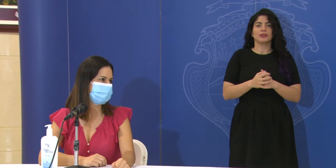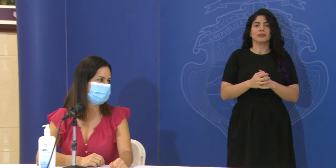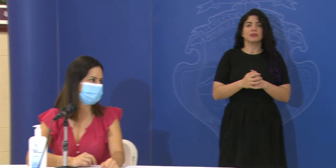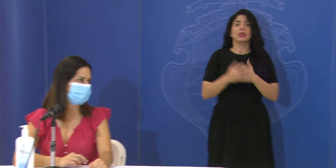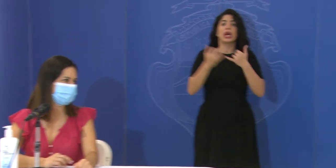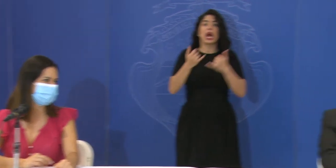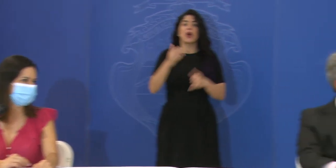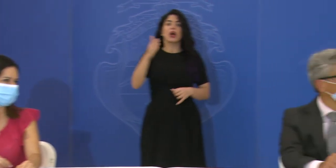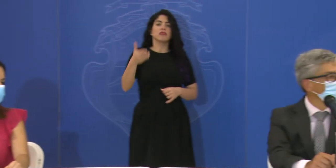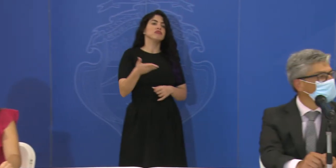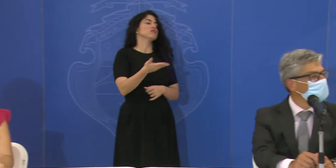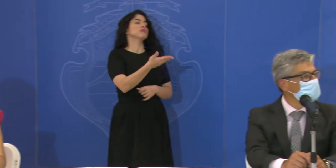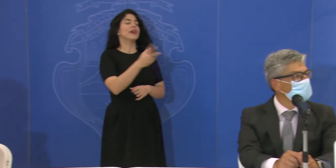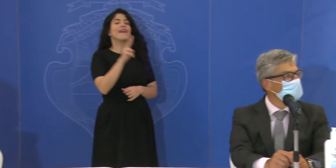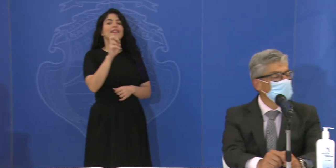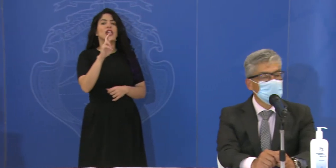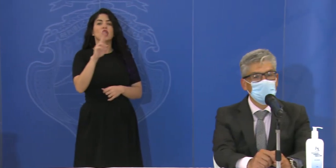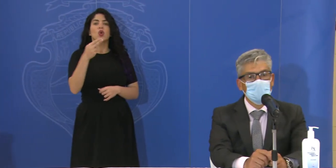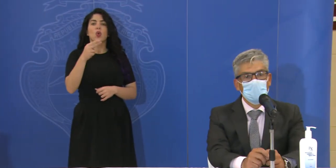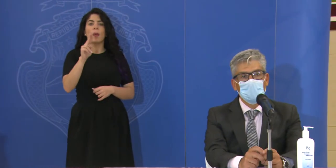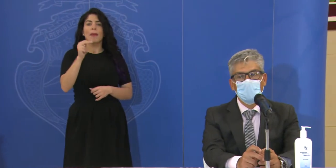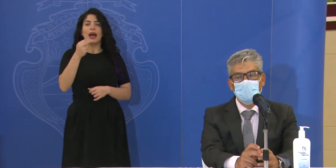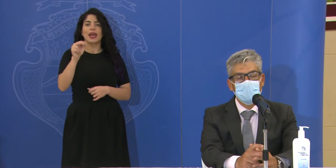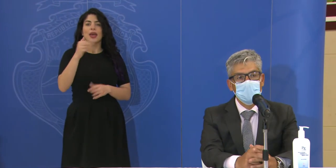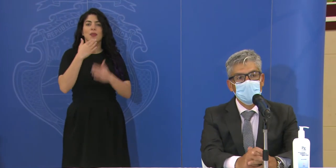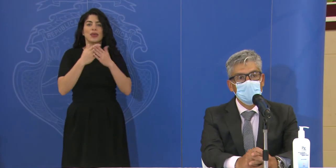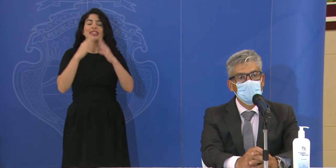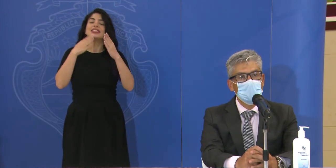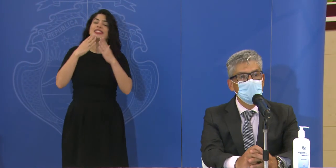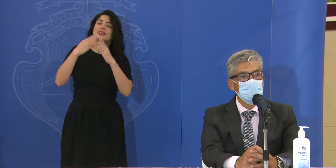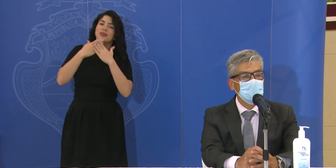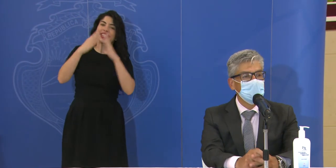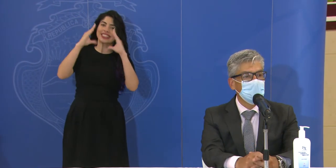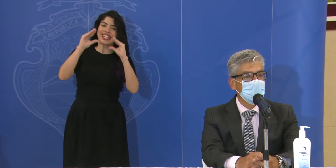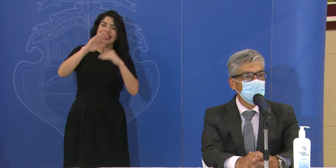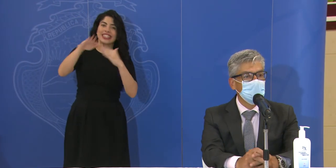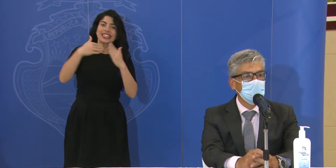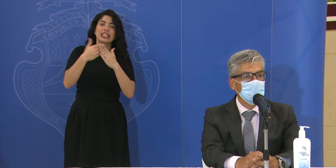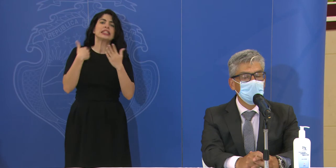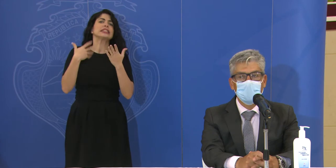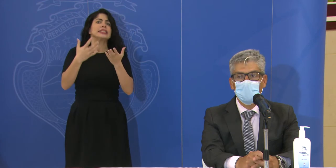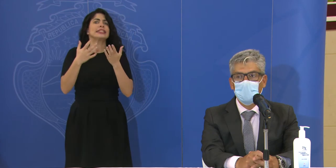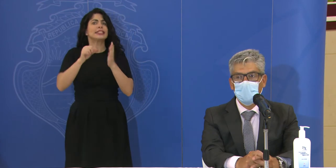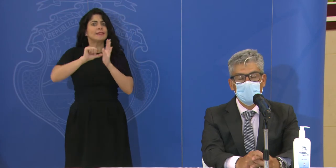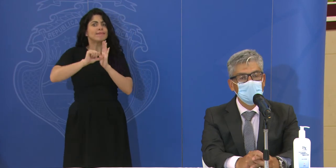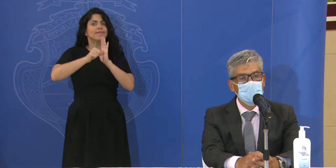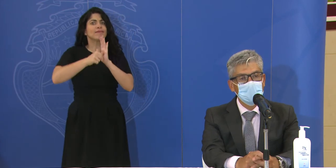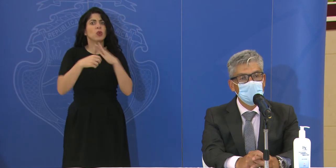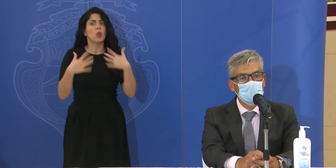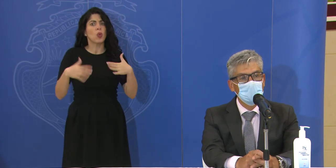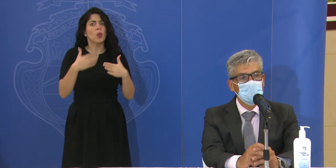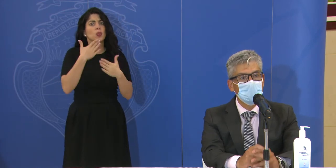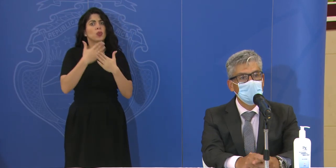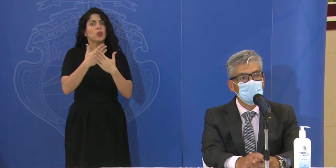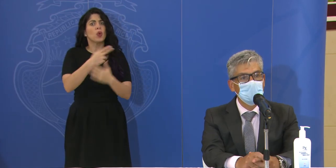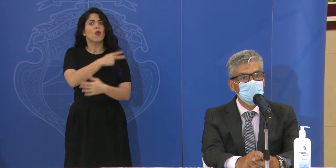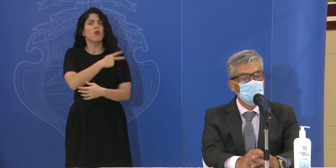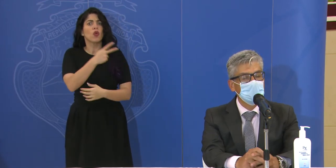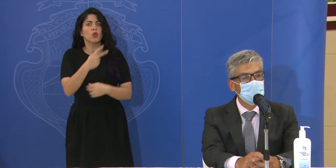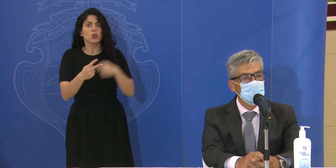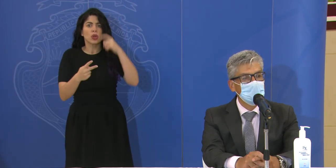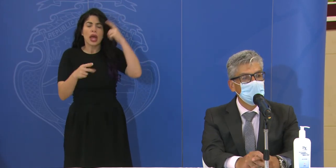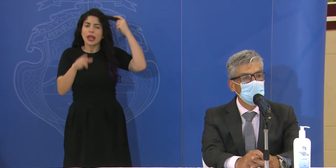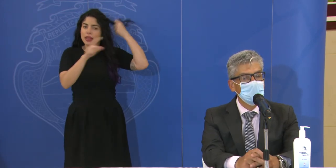Continuamos con el señor Víctor Umaña. Muy buenas tardes. Muy buenas tardes a todos. Yo quisiera destacar la muy buena voluntad de todos los